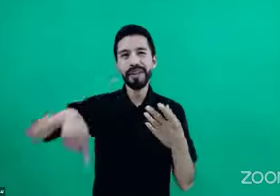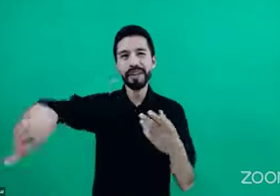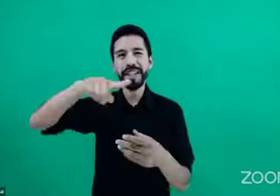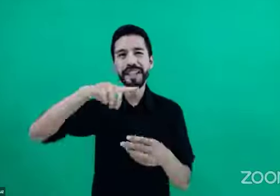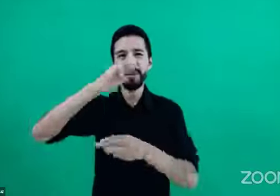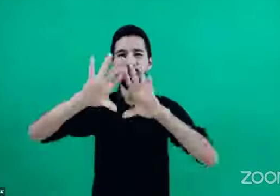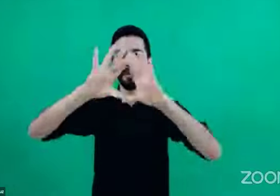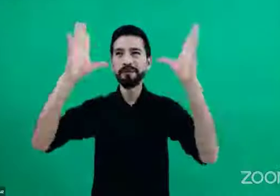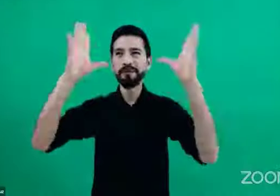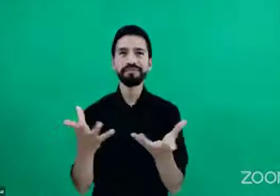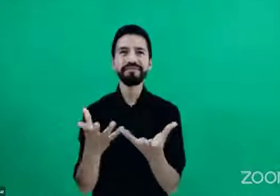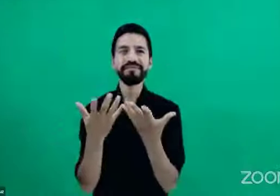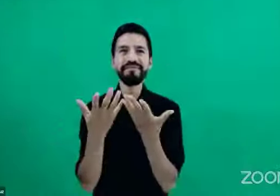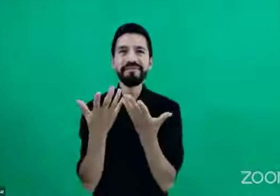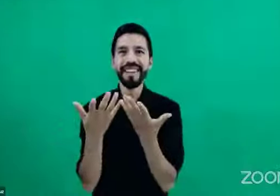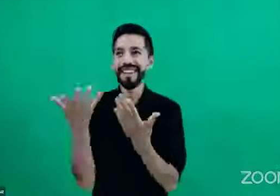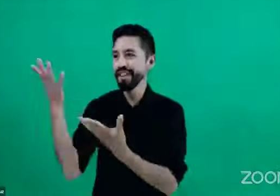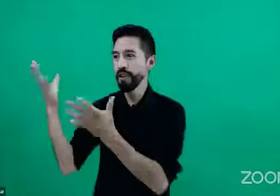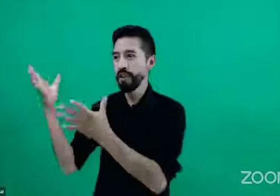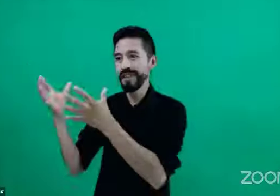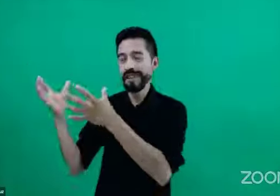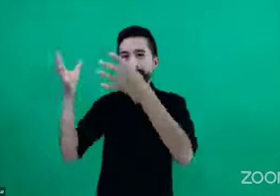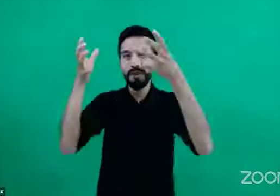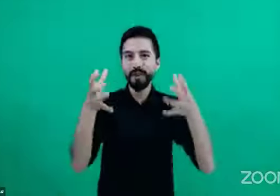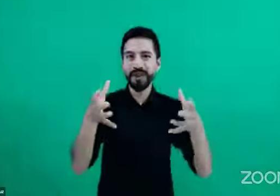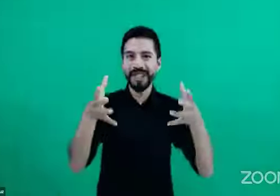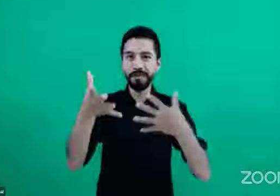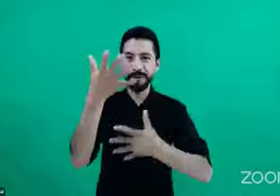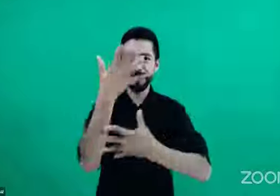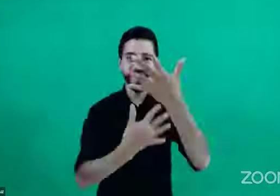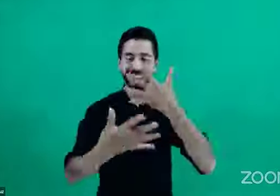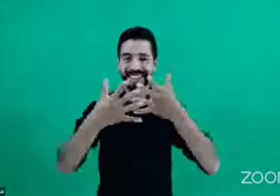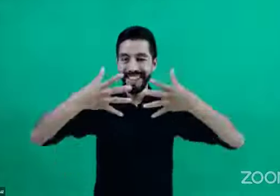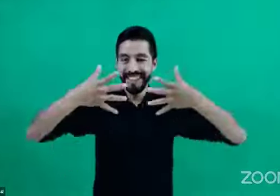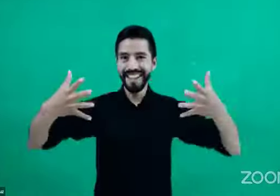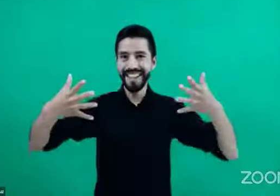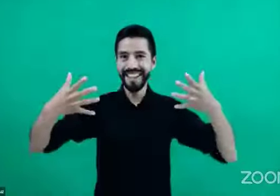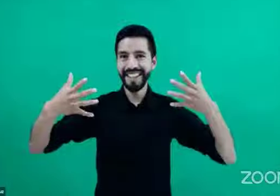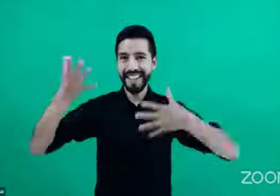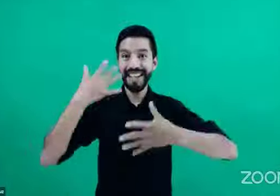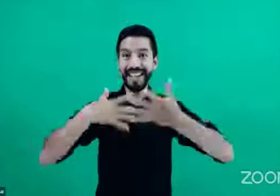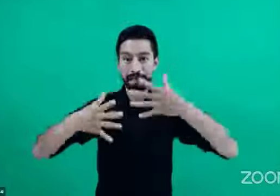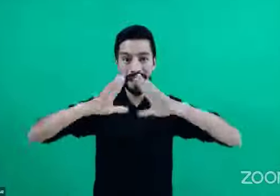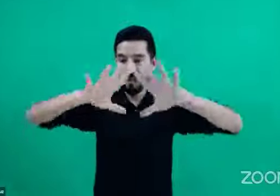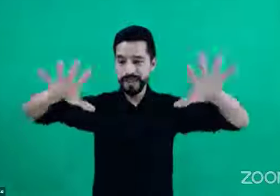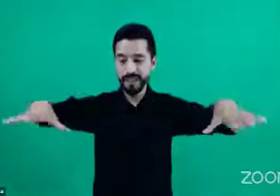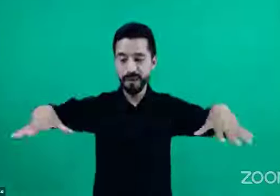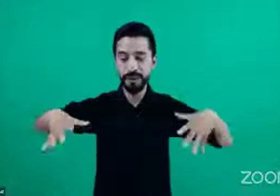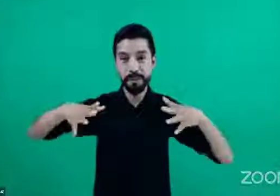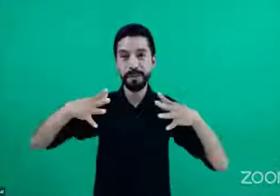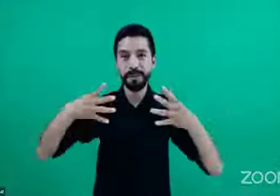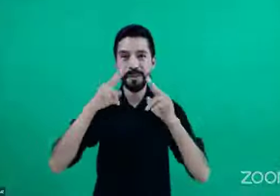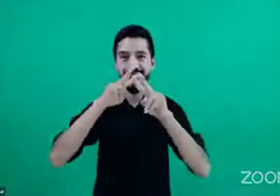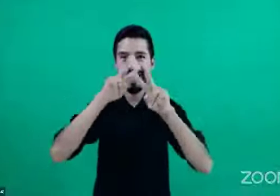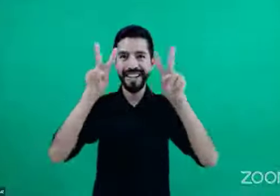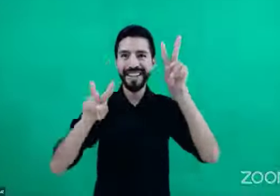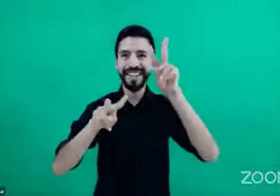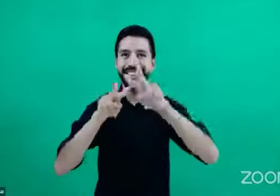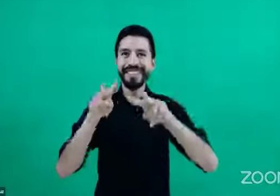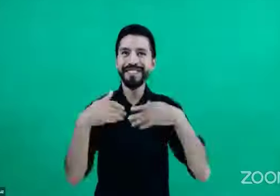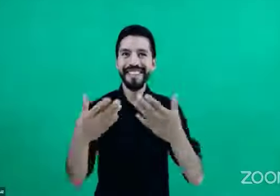cómo ellos ven el mundo, y cómo ese mundo lo transportan aquí en las manos y en su campo